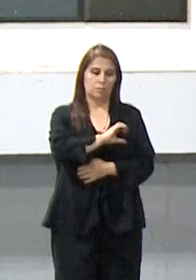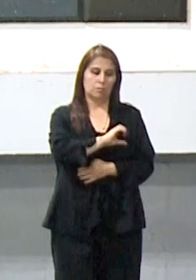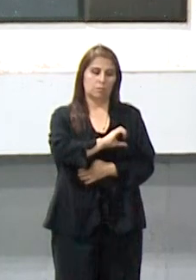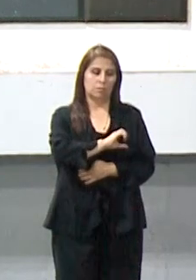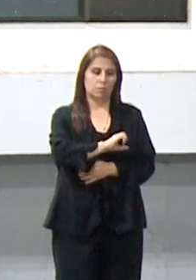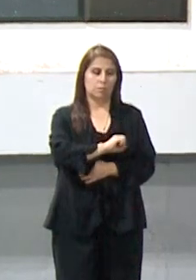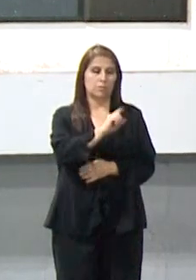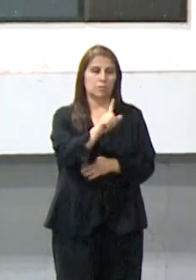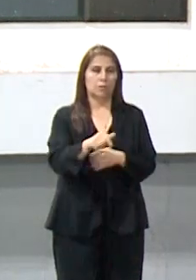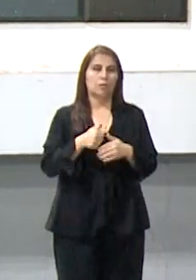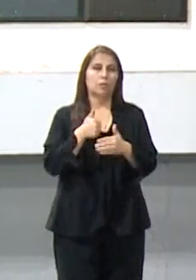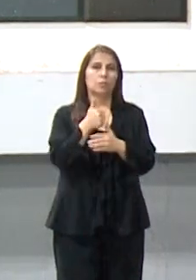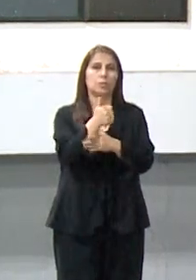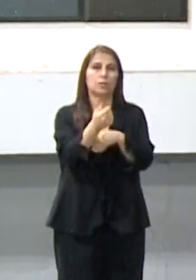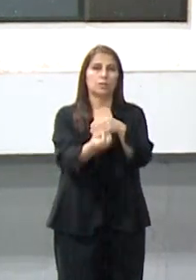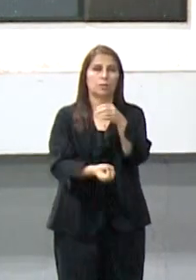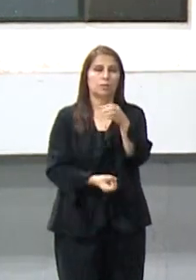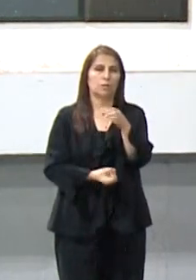2